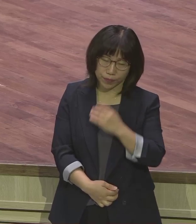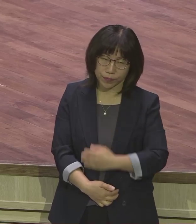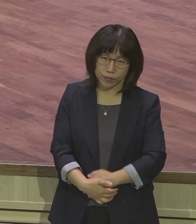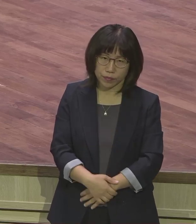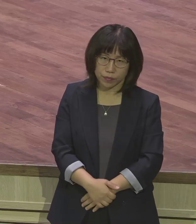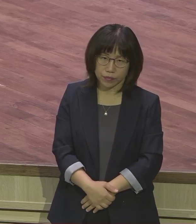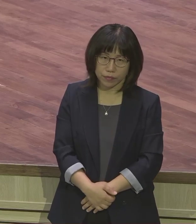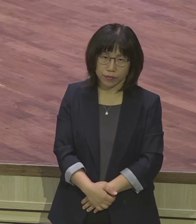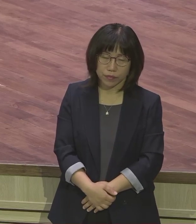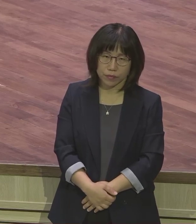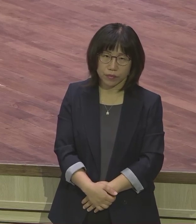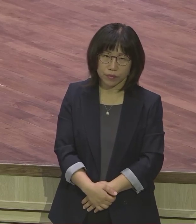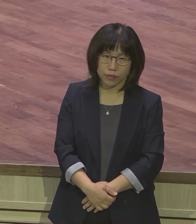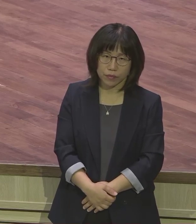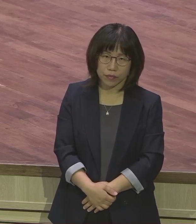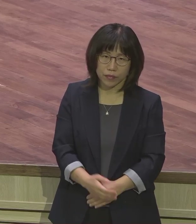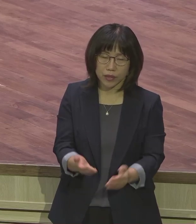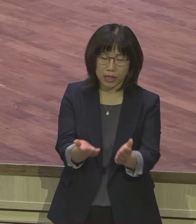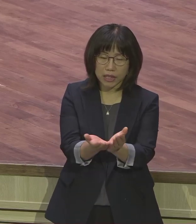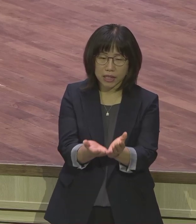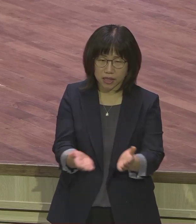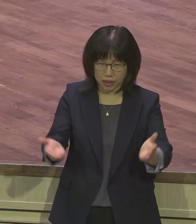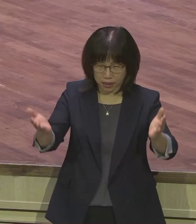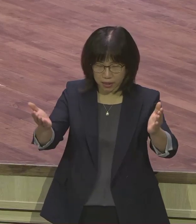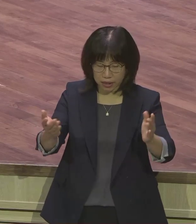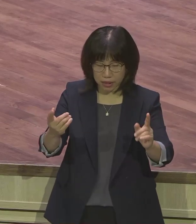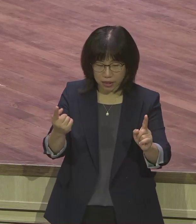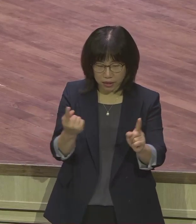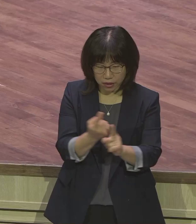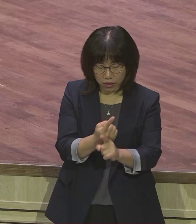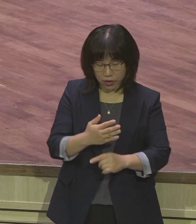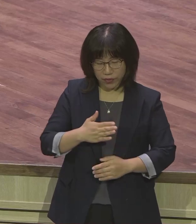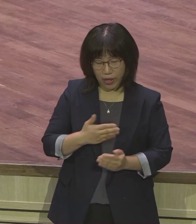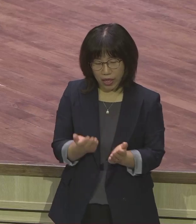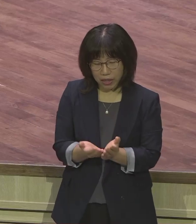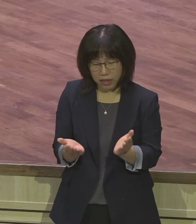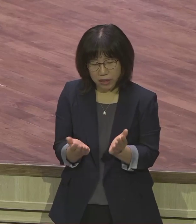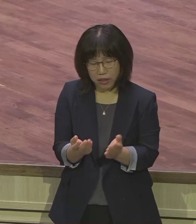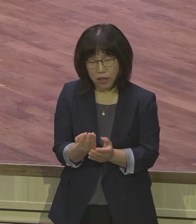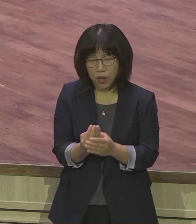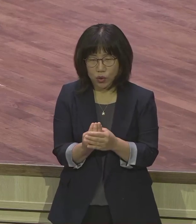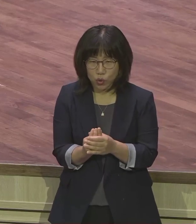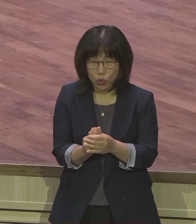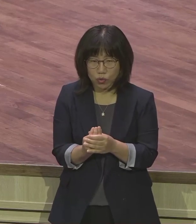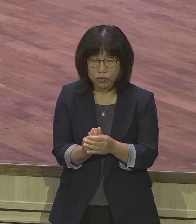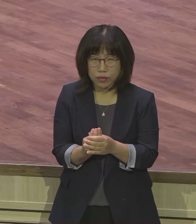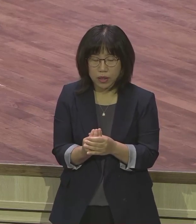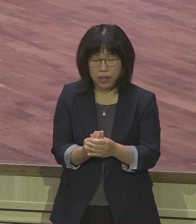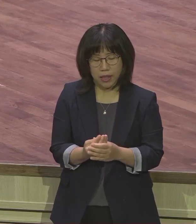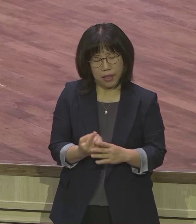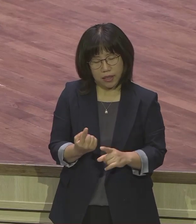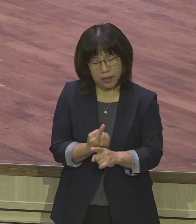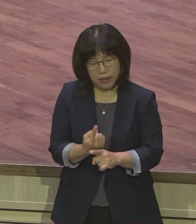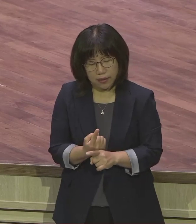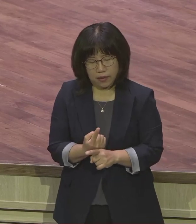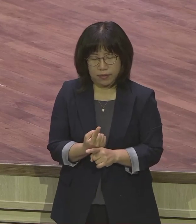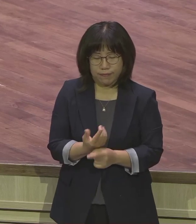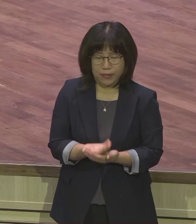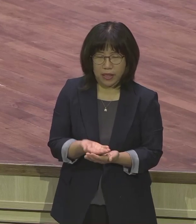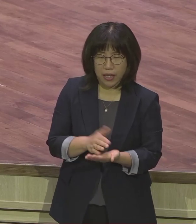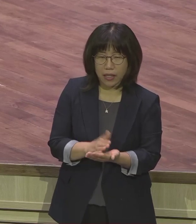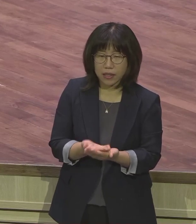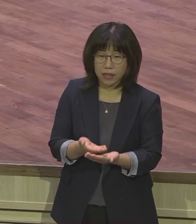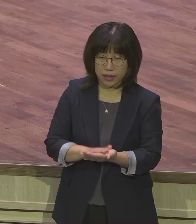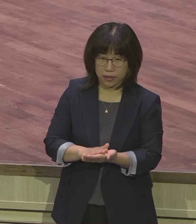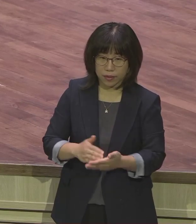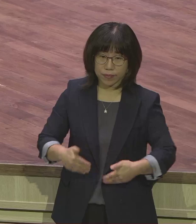그거를 치유받아 그거를 가지고 안 되는데 그 인격 가지고 안 되는데 빨리빨리 갱신해 나가야 되는데